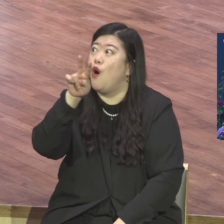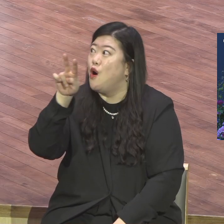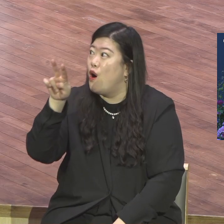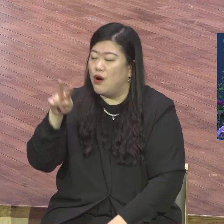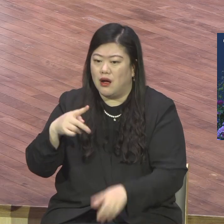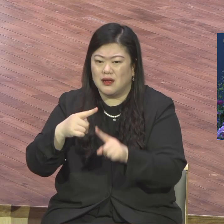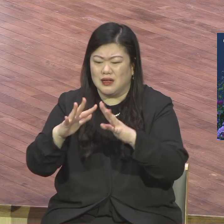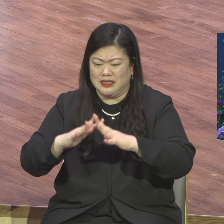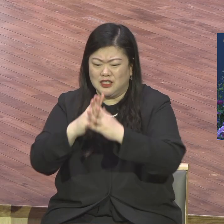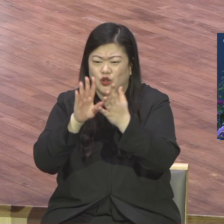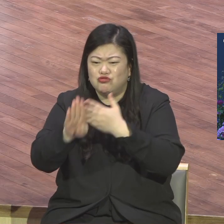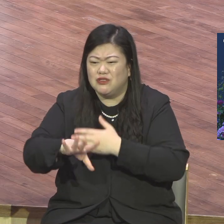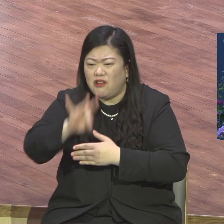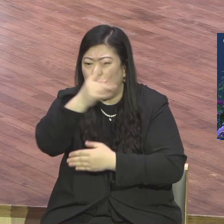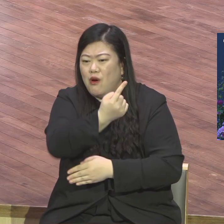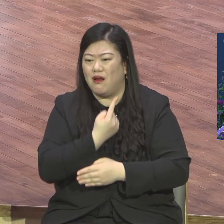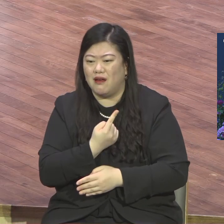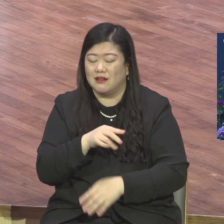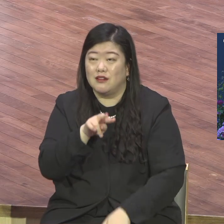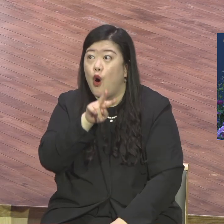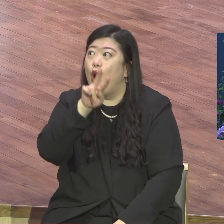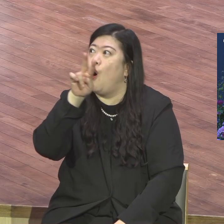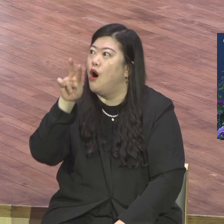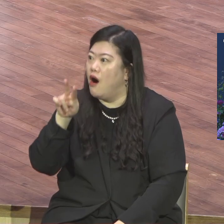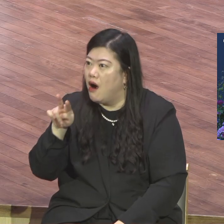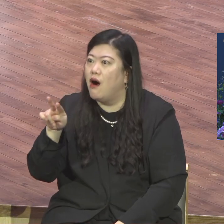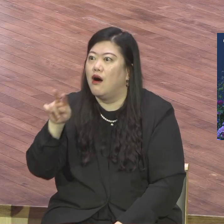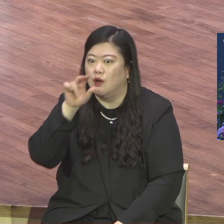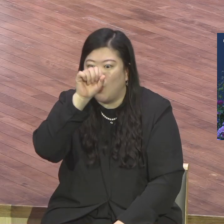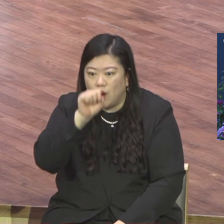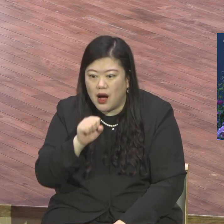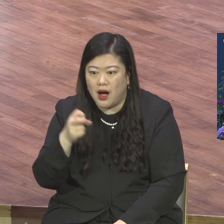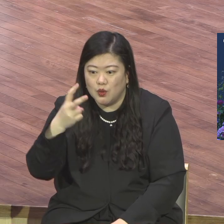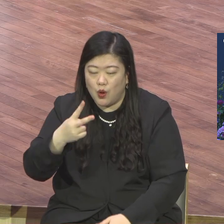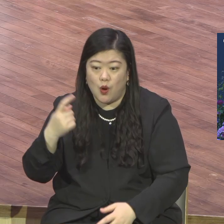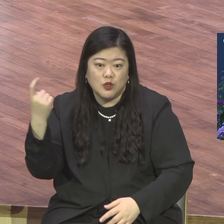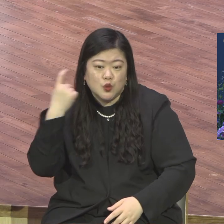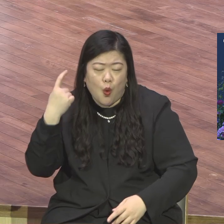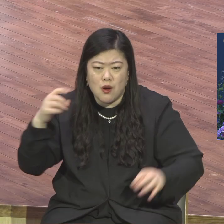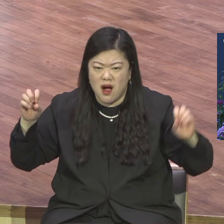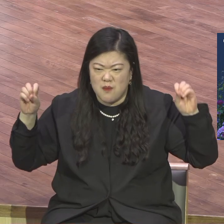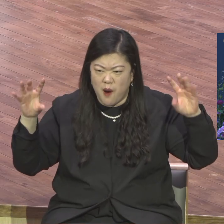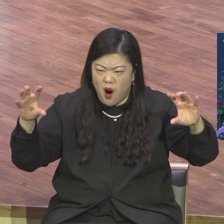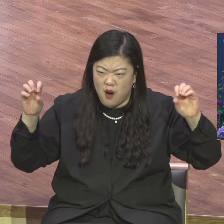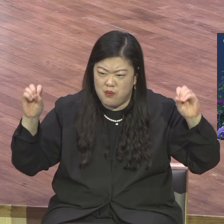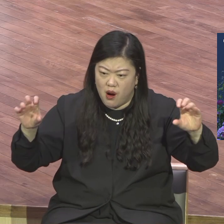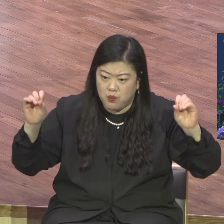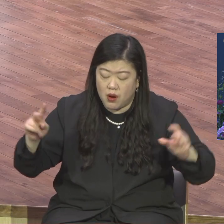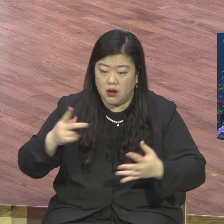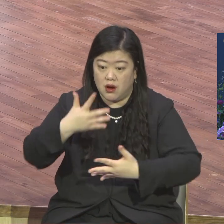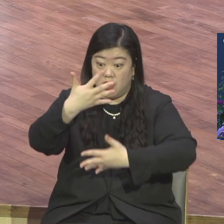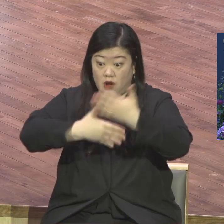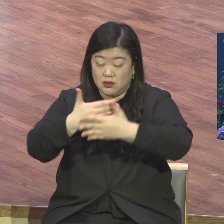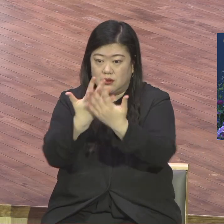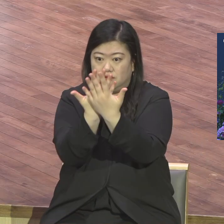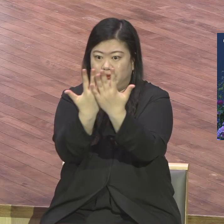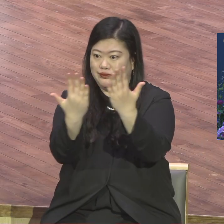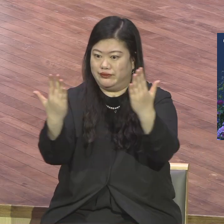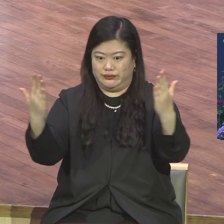되어 있어요. 이 영상이 이제 화면 이 음향 전부 다 최고의